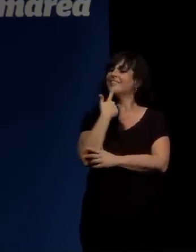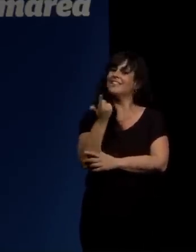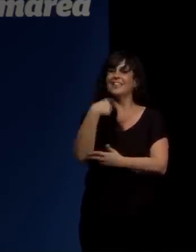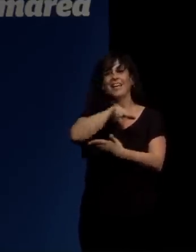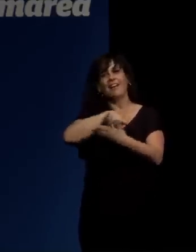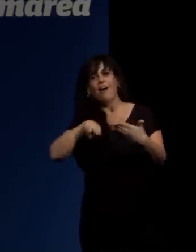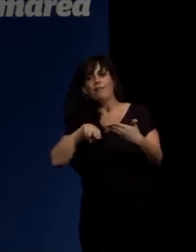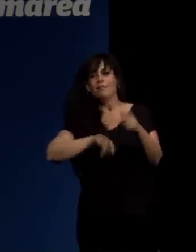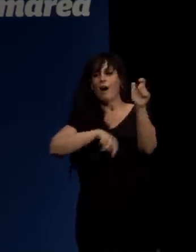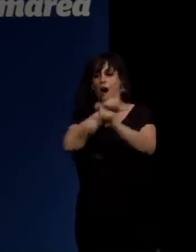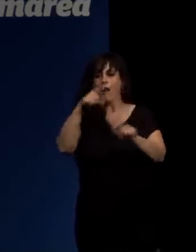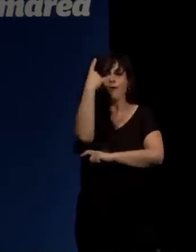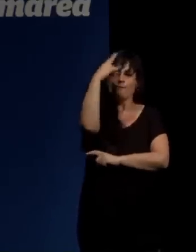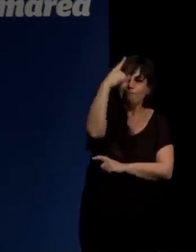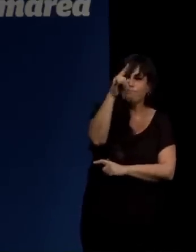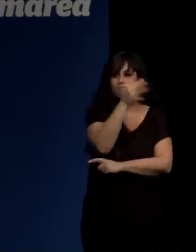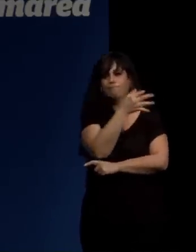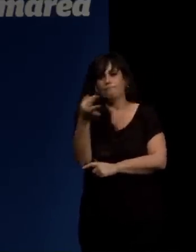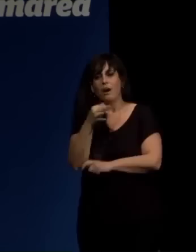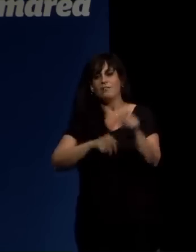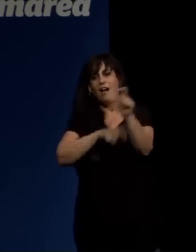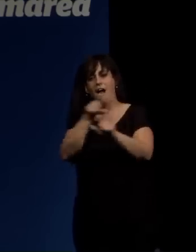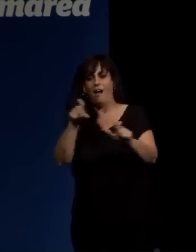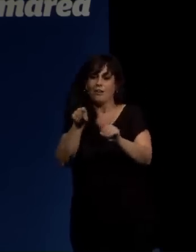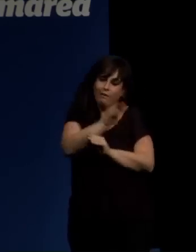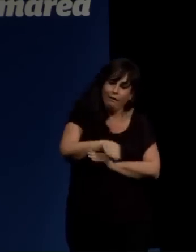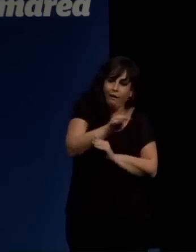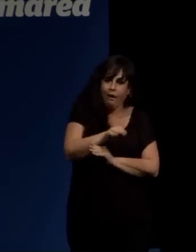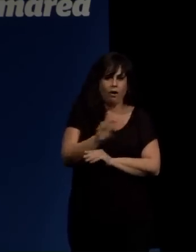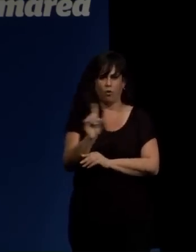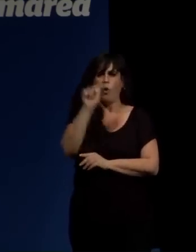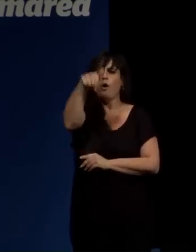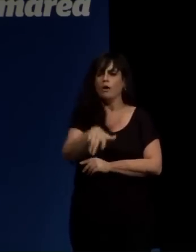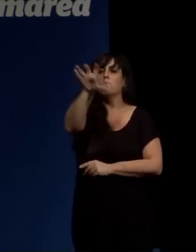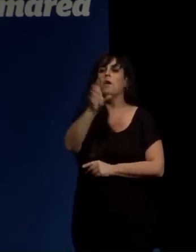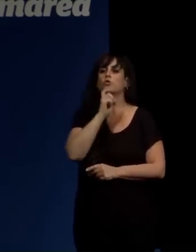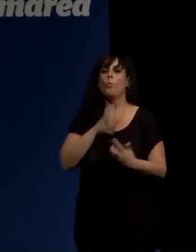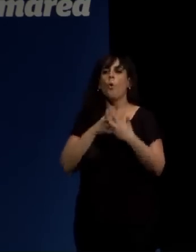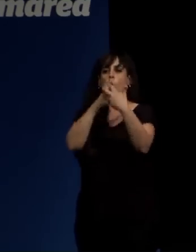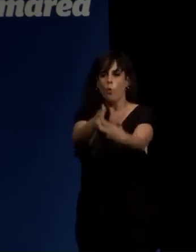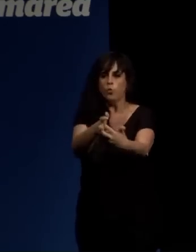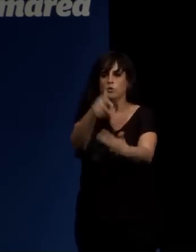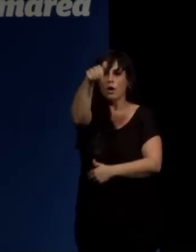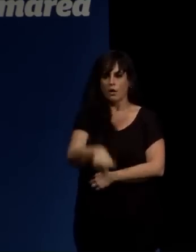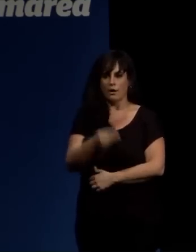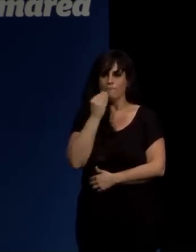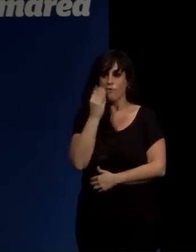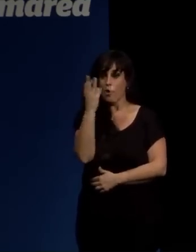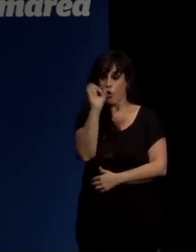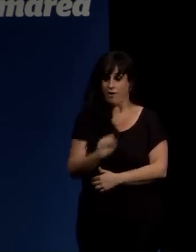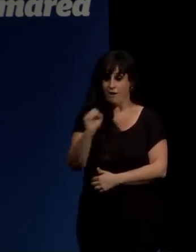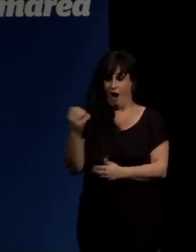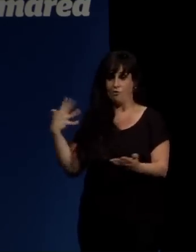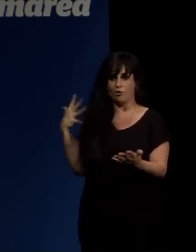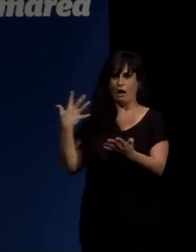un país poboado por vacas e habitantes máis mansos coas vacas. É un país en loita, e estamos en Ferrol, onde hai 30 anos que a clase